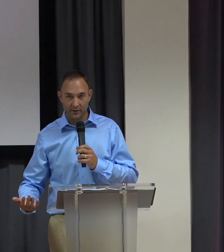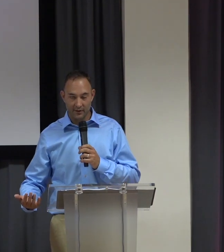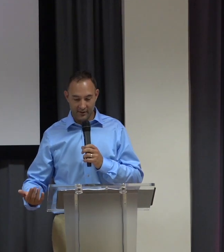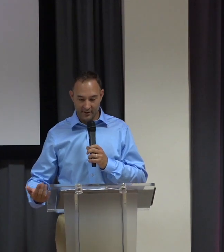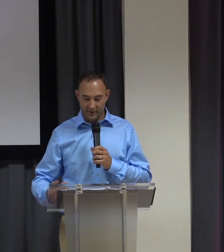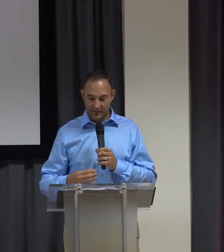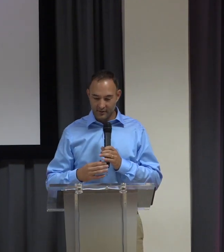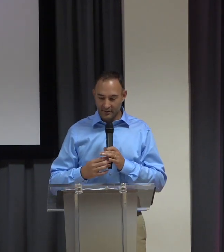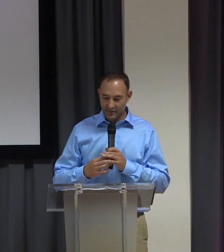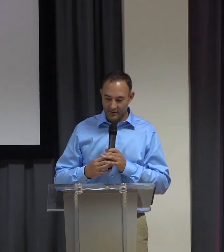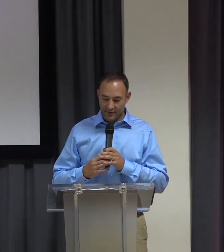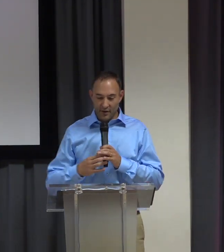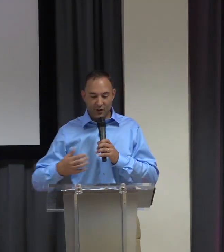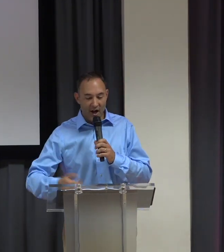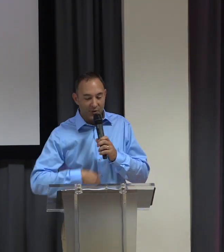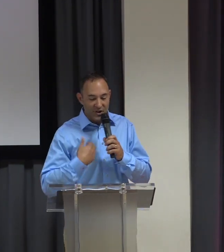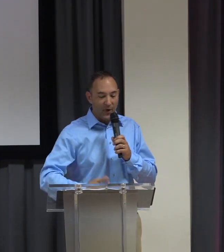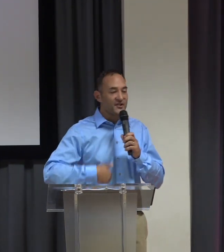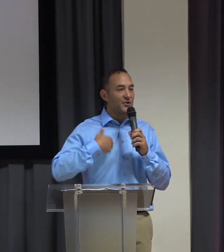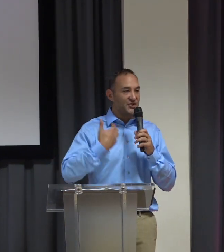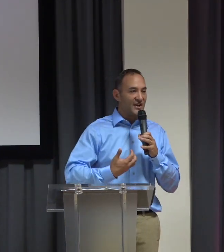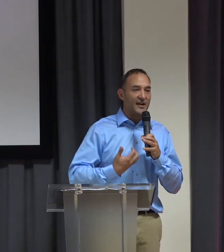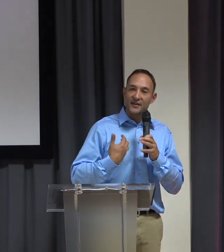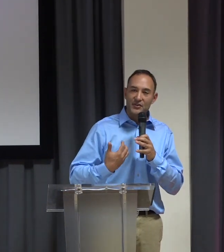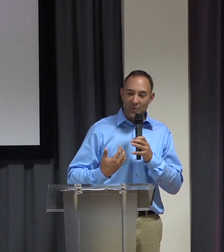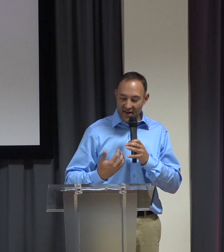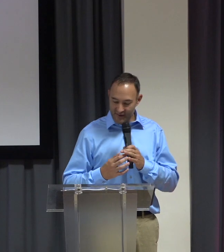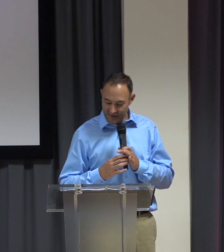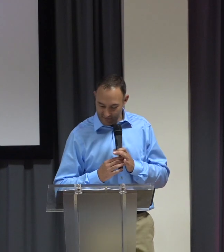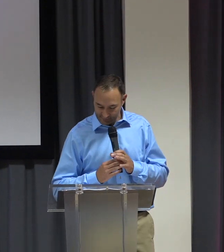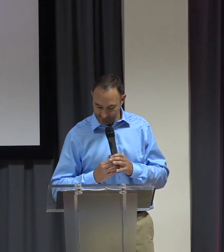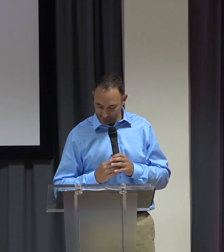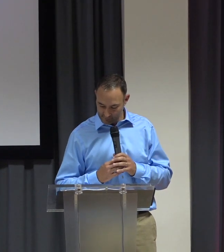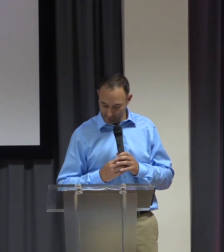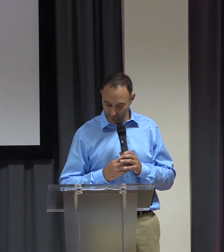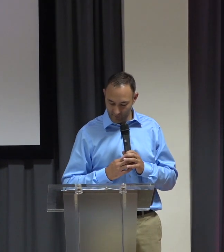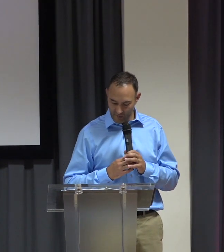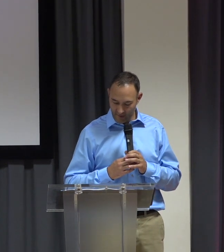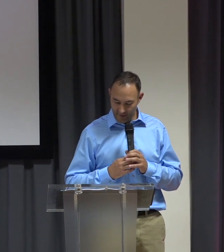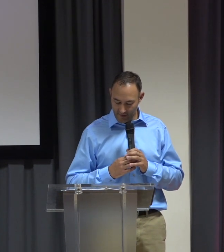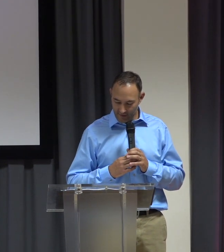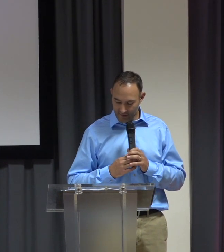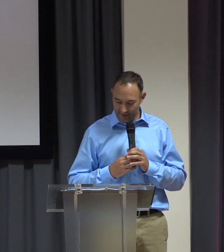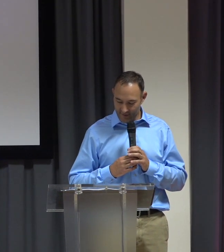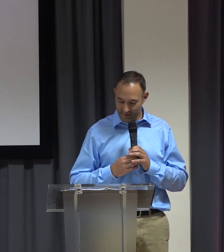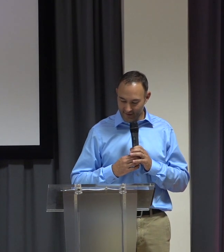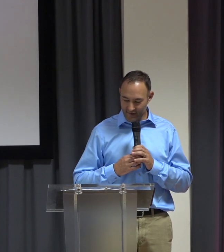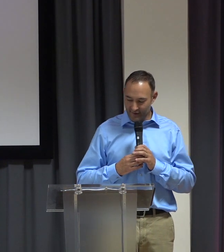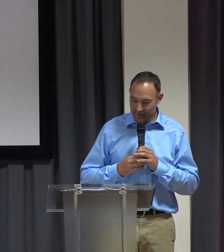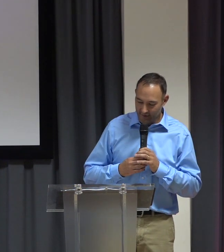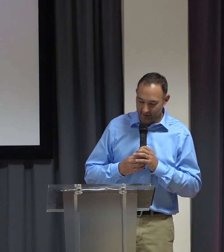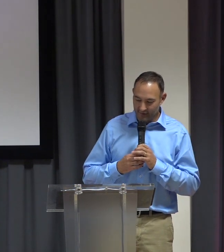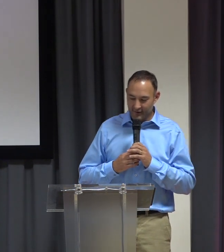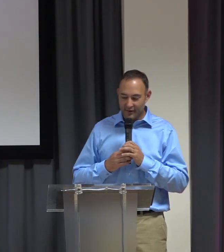avant et après, à venir, of God's response to sin and disobedience de la réponse de Dieu par rapport au péché et